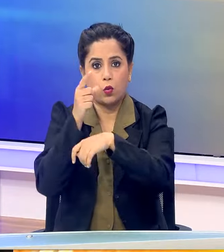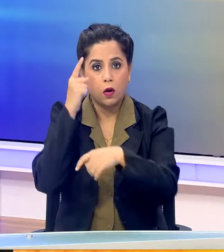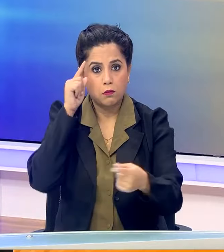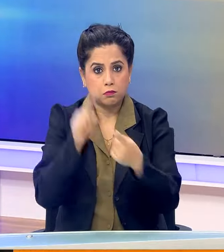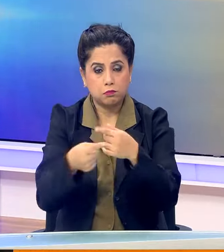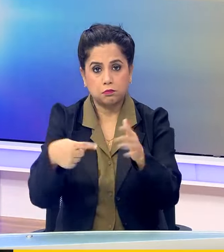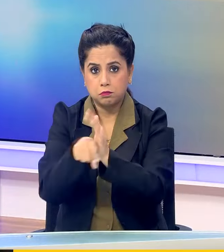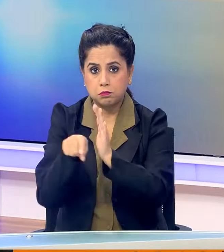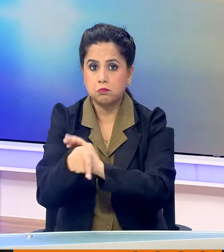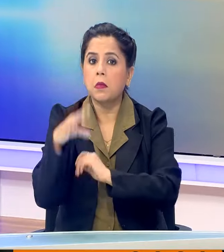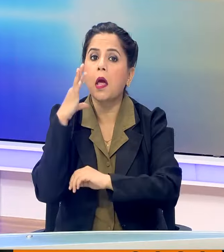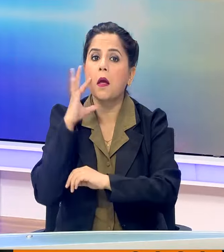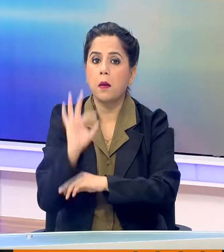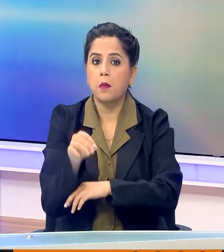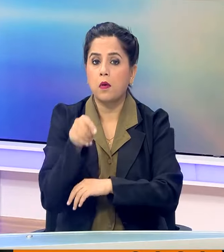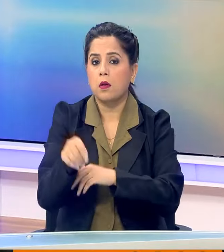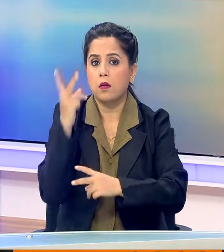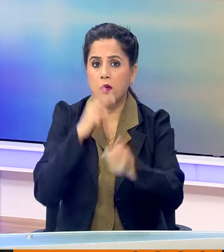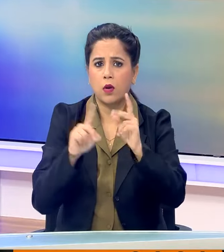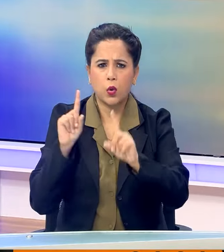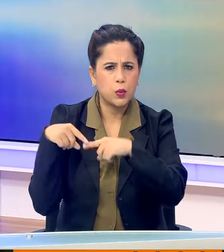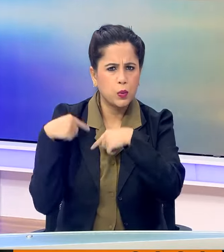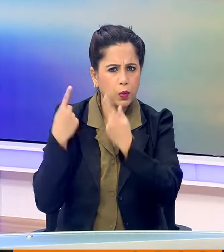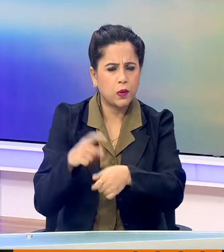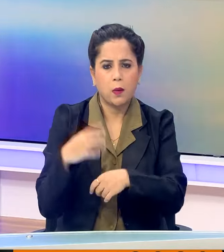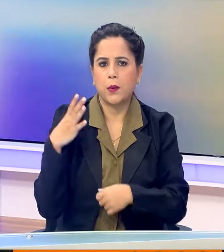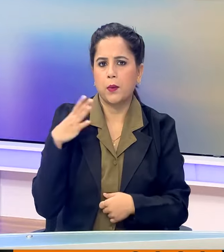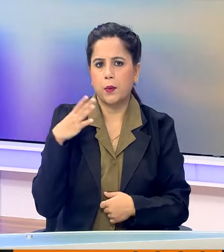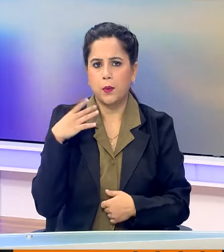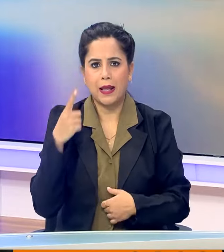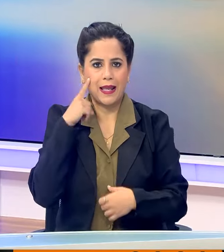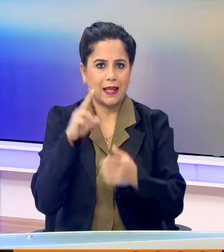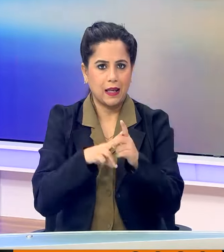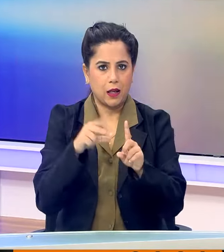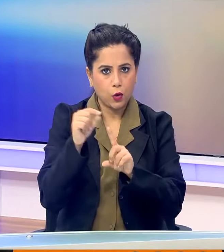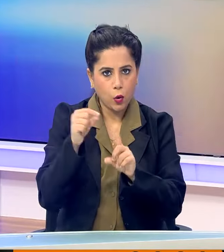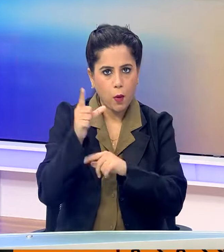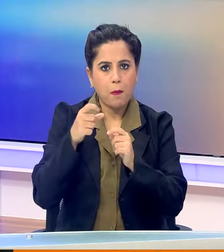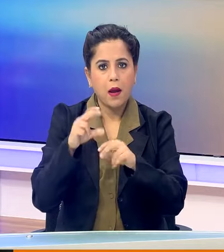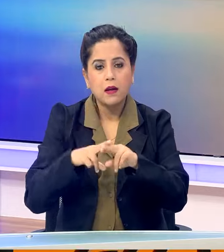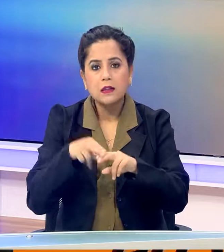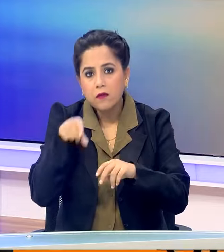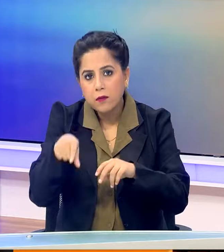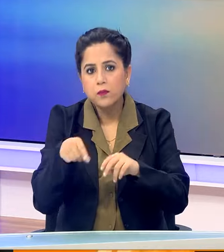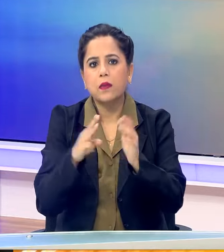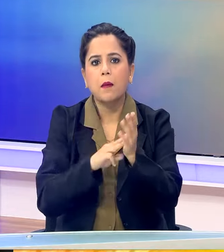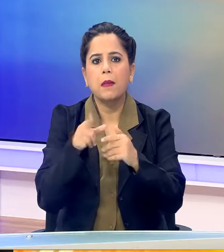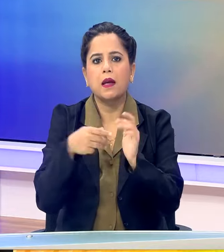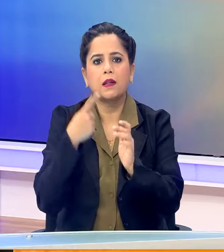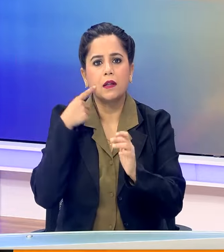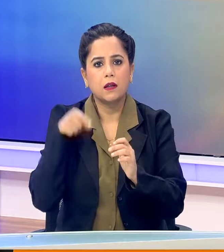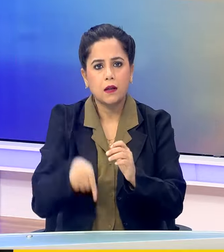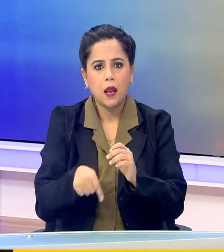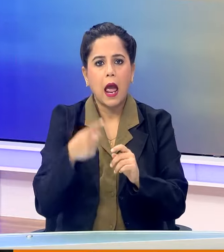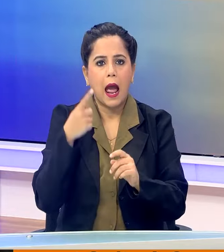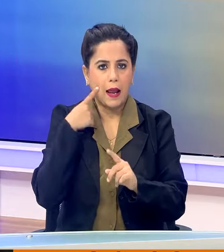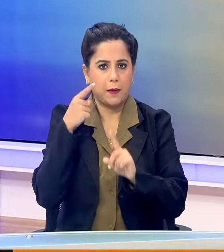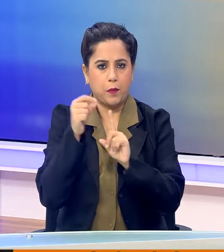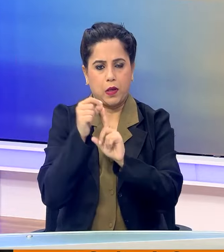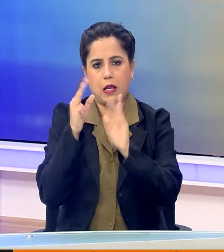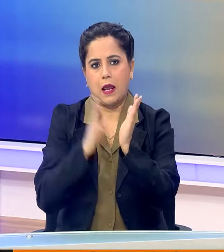होगी इस यात्रा में लंबे समय से इंतजार कर रहे इंडो पैसिफिक मैरीटाइम डोमेन अवेयरनेस आईपीएम